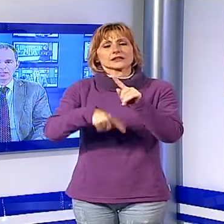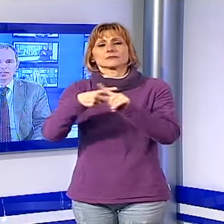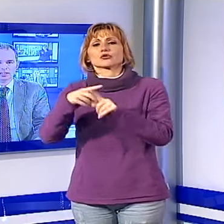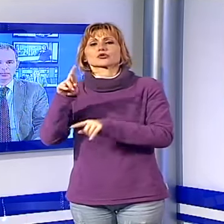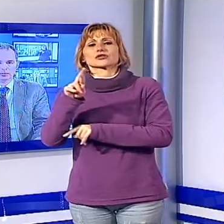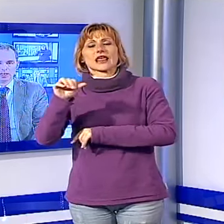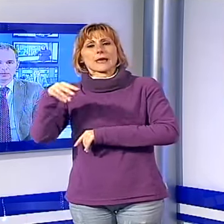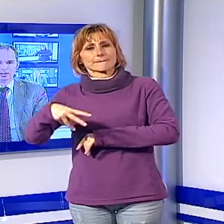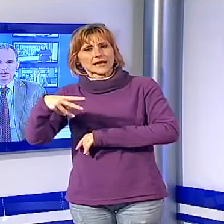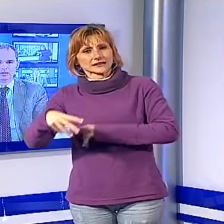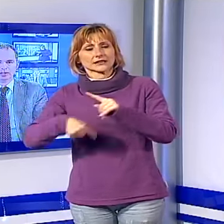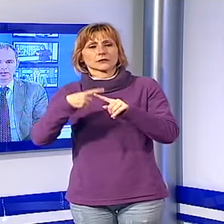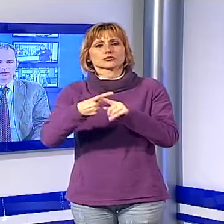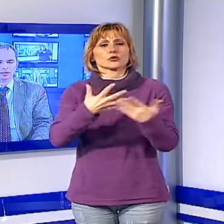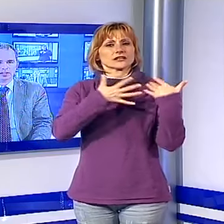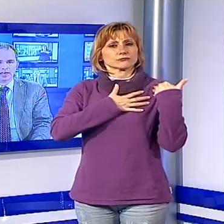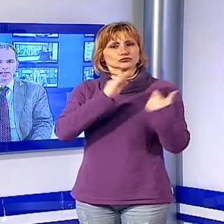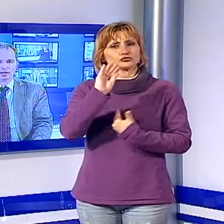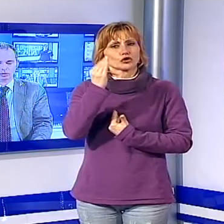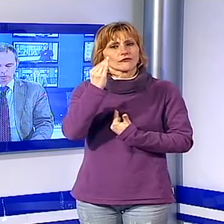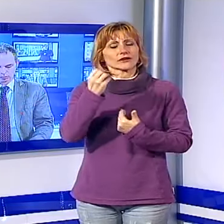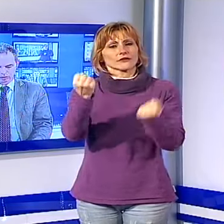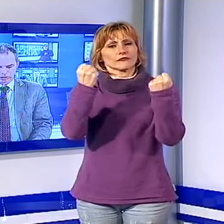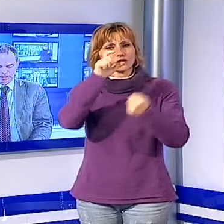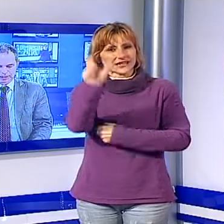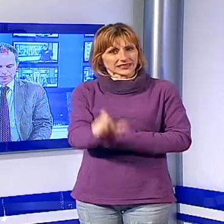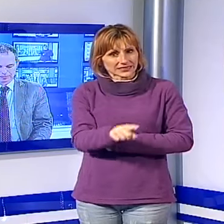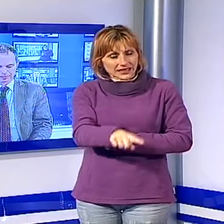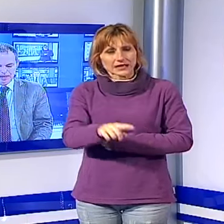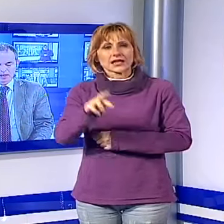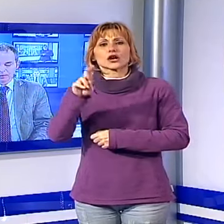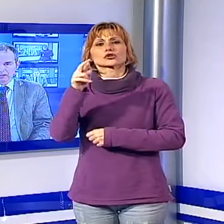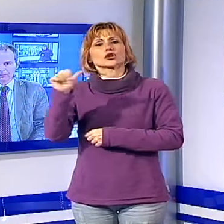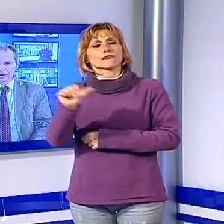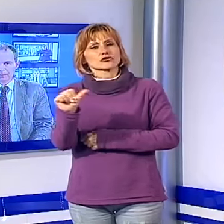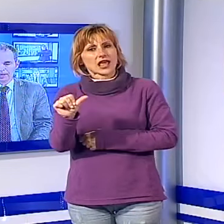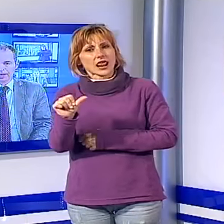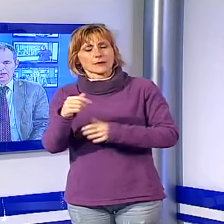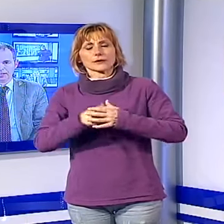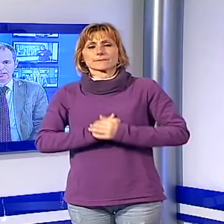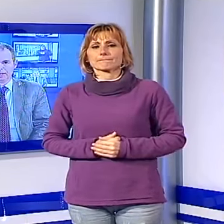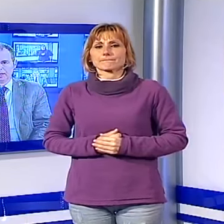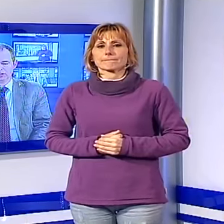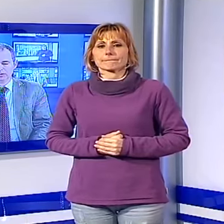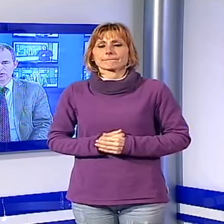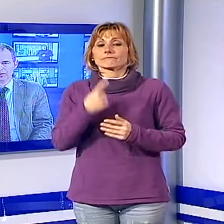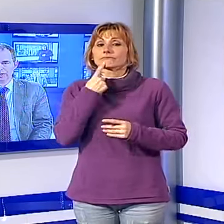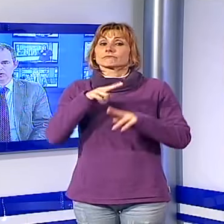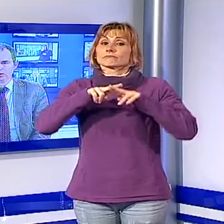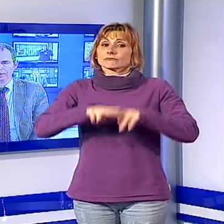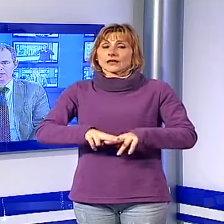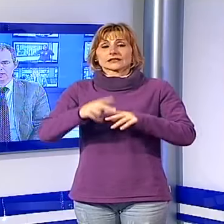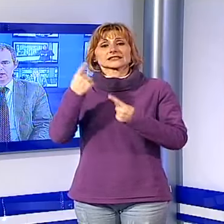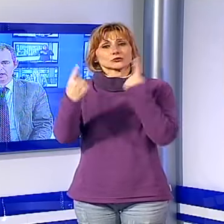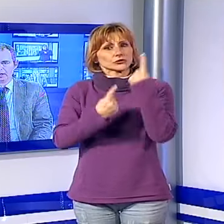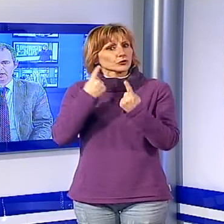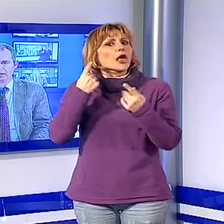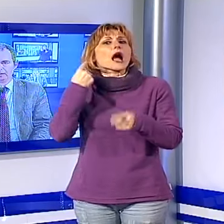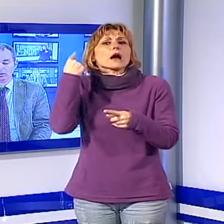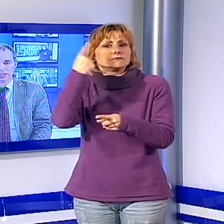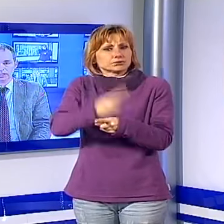Martina e il responsabile dei giovani di Forza Italia Rodolfo Salemi. Rimaniamo però a parlare della situazione a Viareggio perché